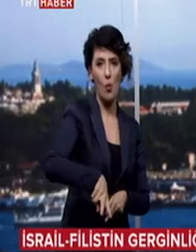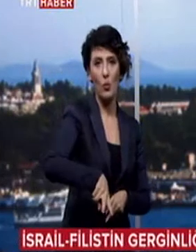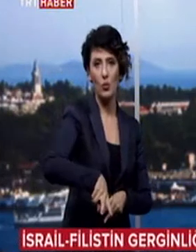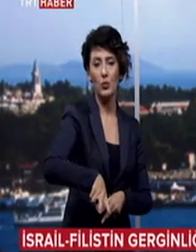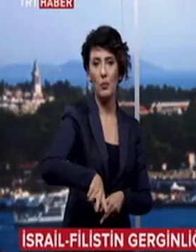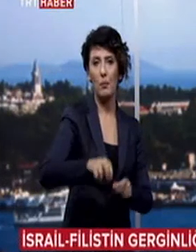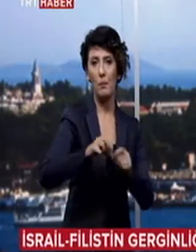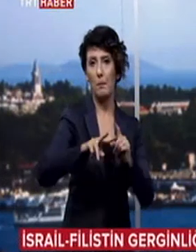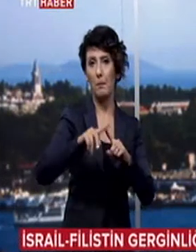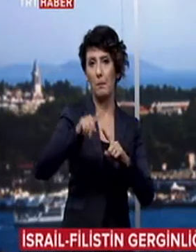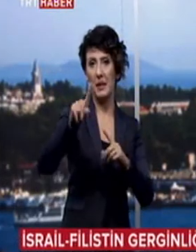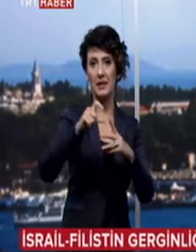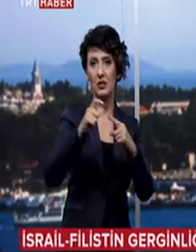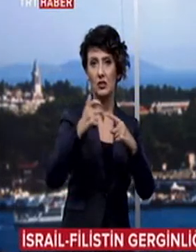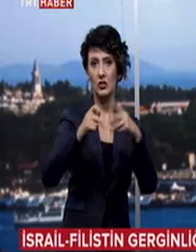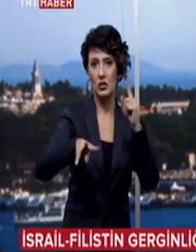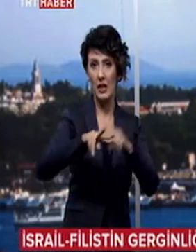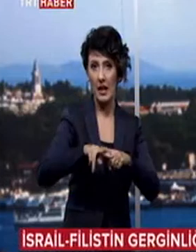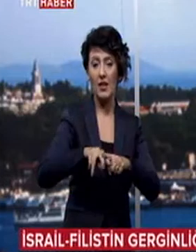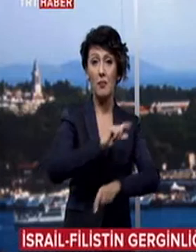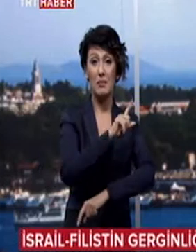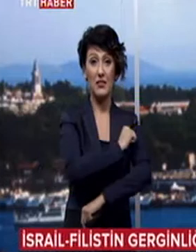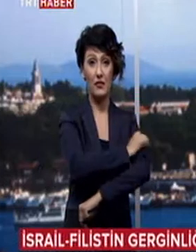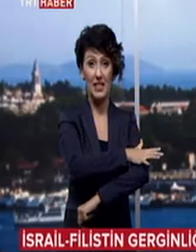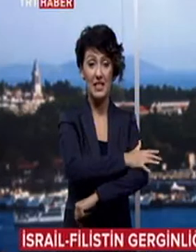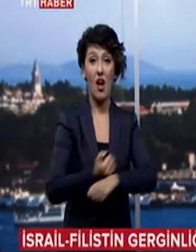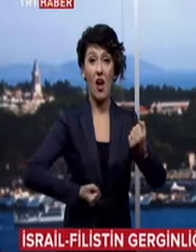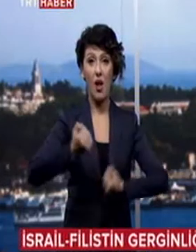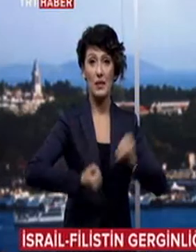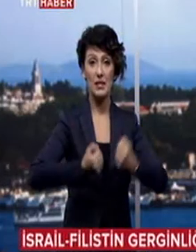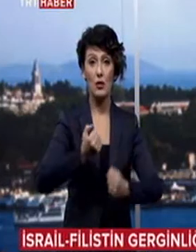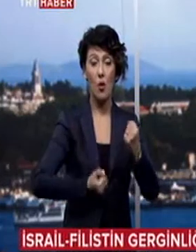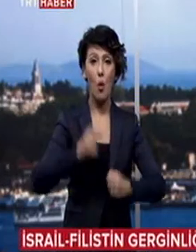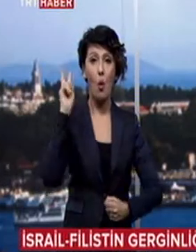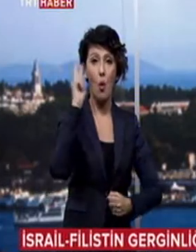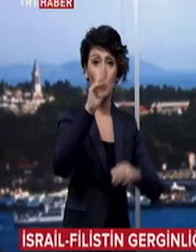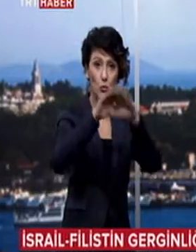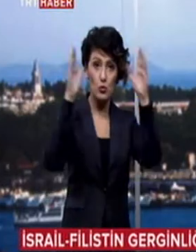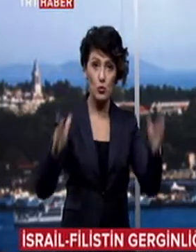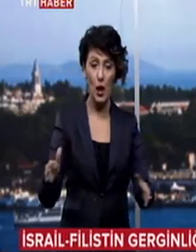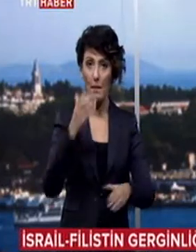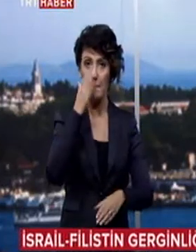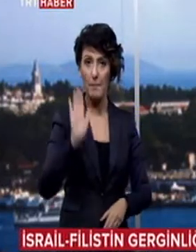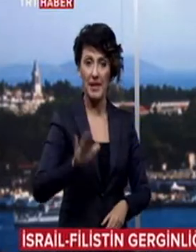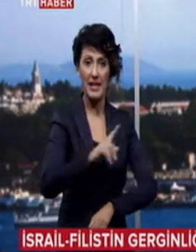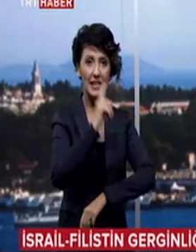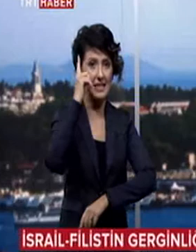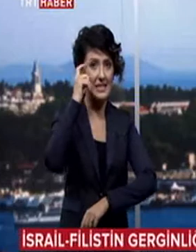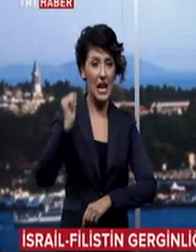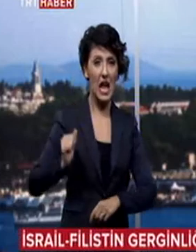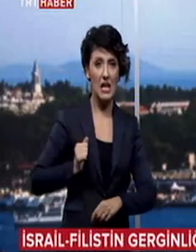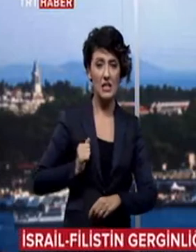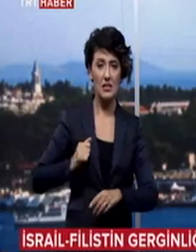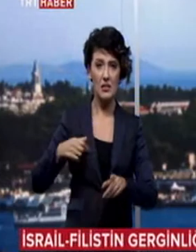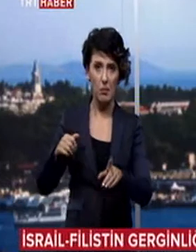ateşte yaşamını yitirdi. Batı Şeria'da da bir Filistinlinin arabasını otobüs durağında bekleyen